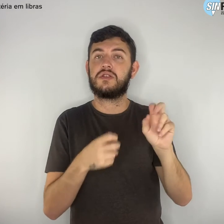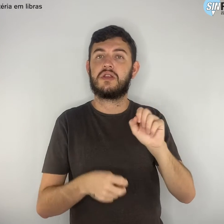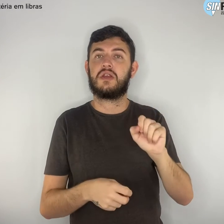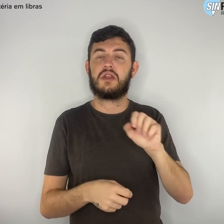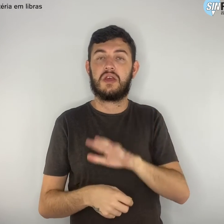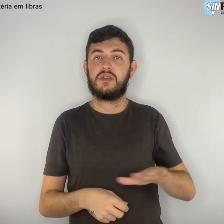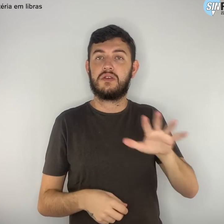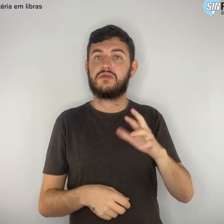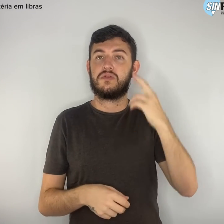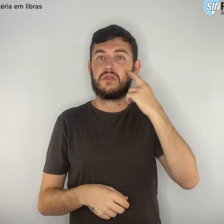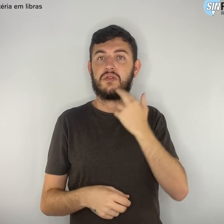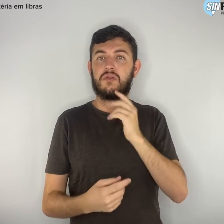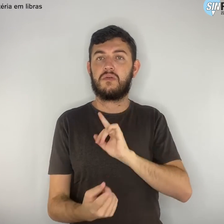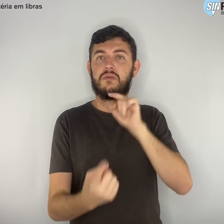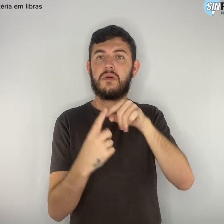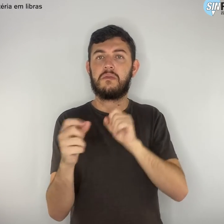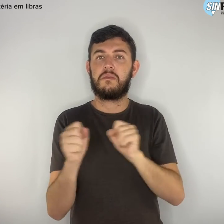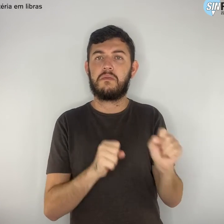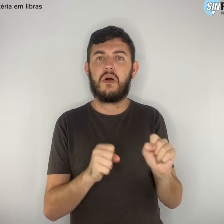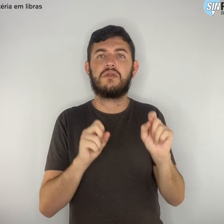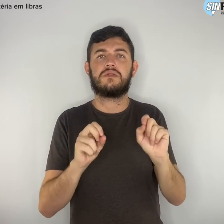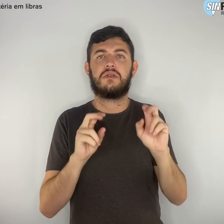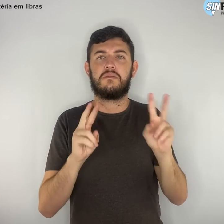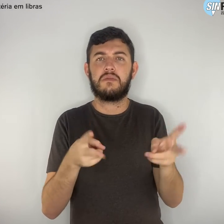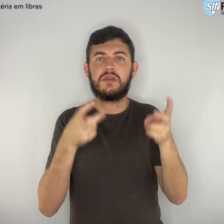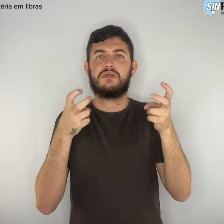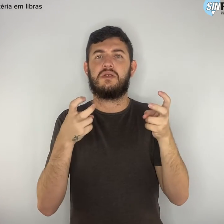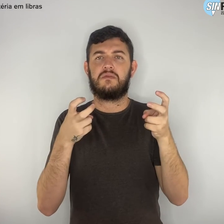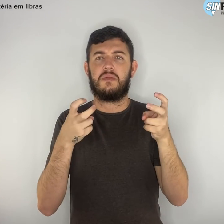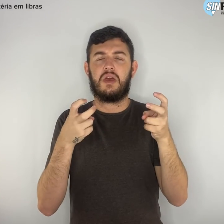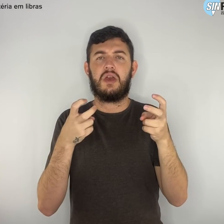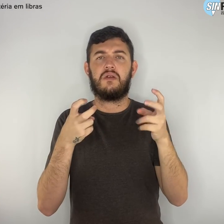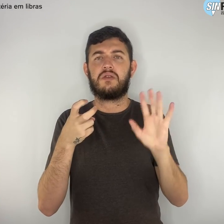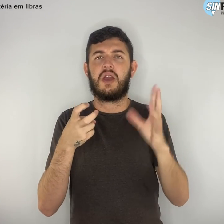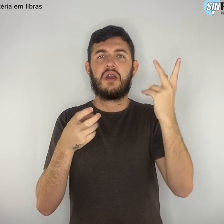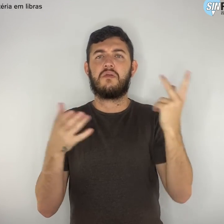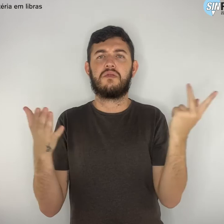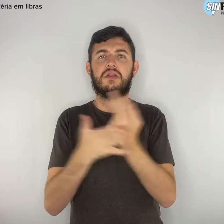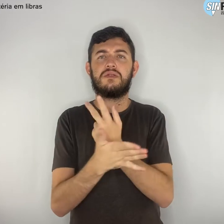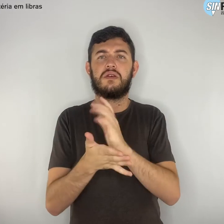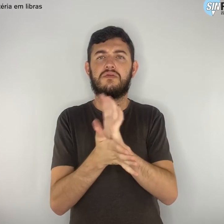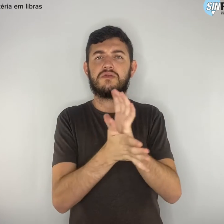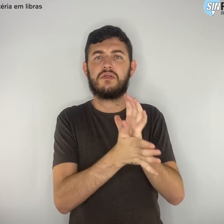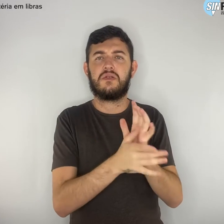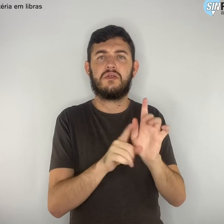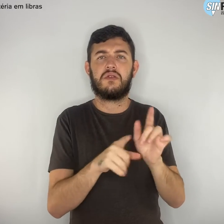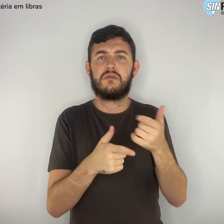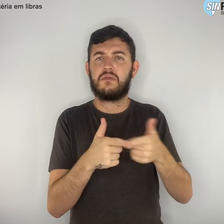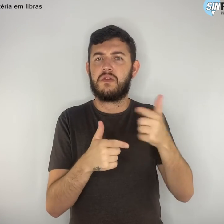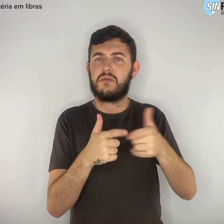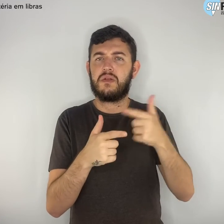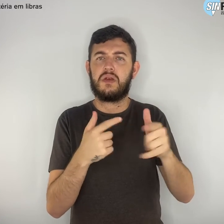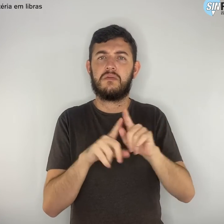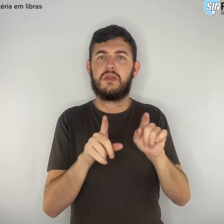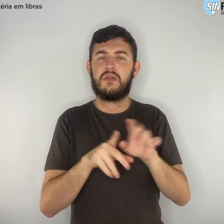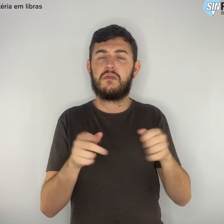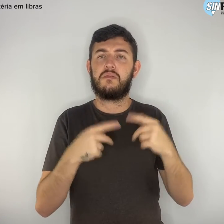luz, em todo ao seu horror, a catástrofe humanitária a que estão sendo submetidos